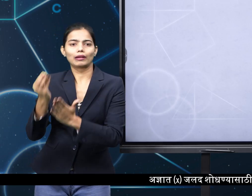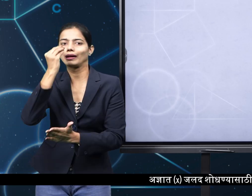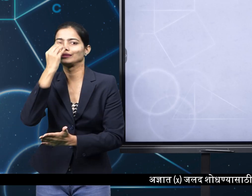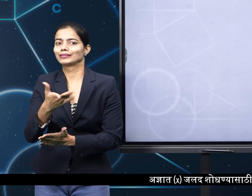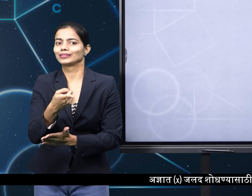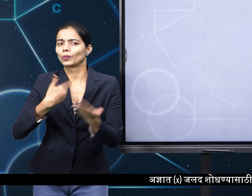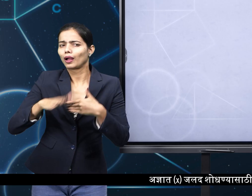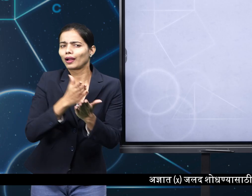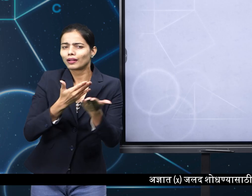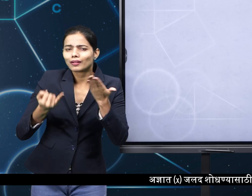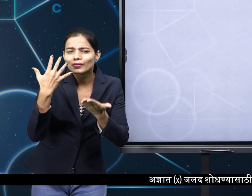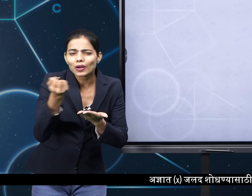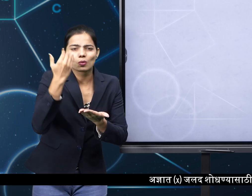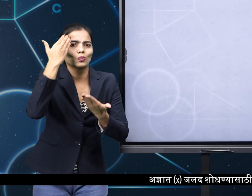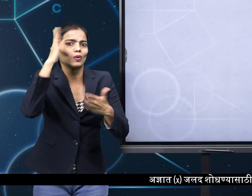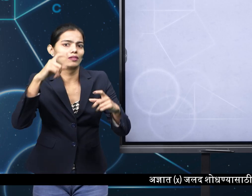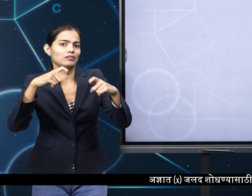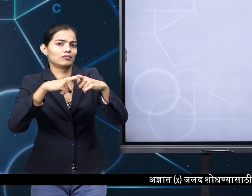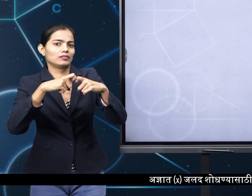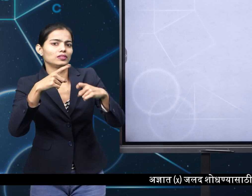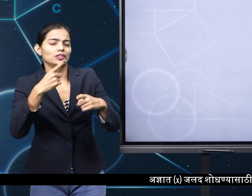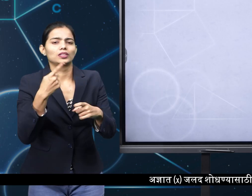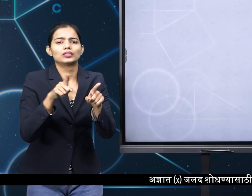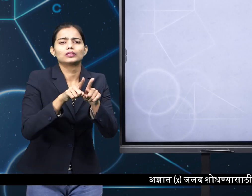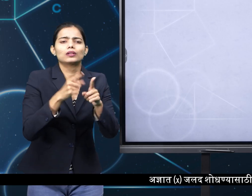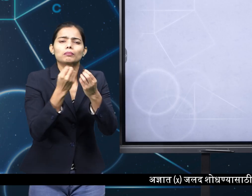x जलद शोधण्यासाठी ही पद्धत सोपी असेल.